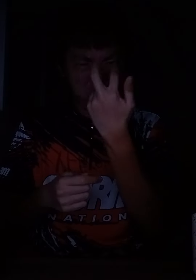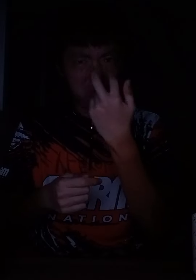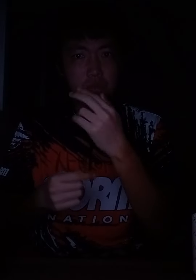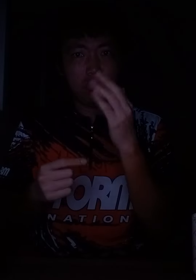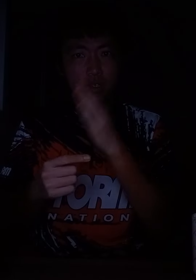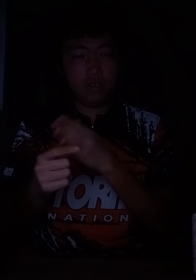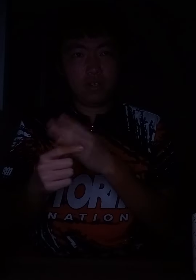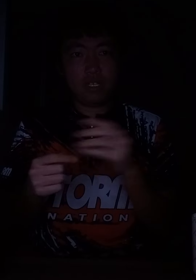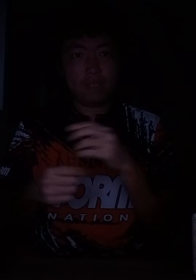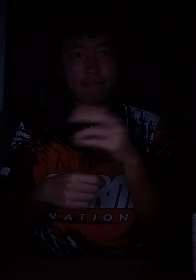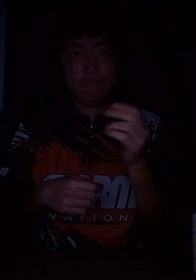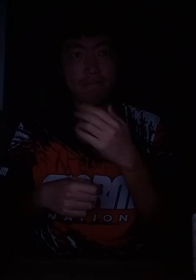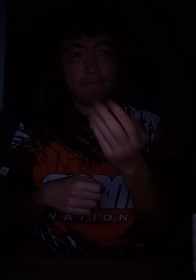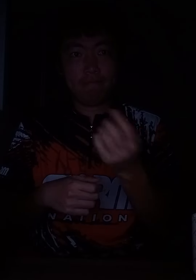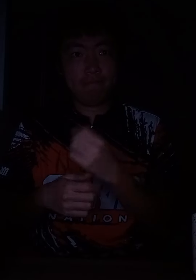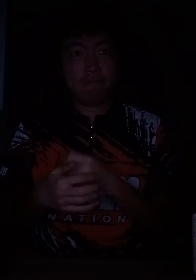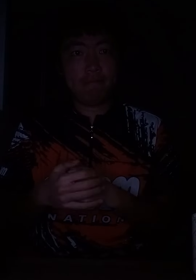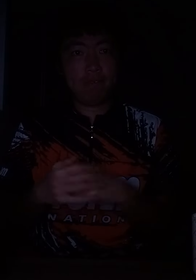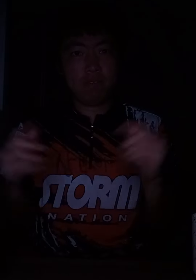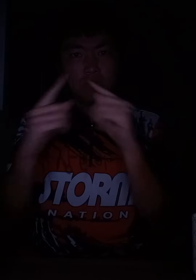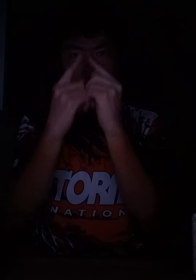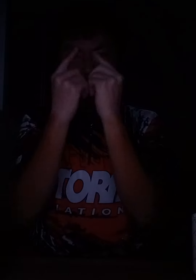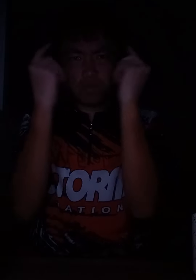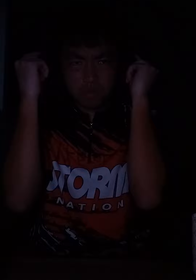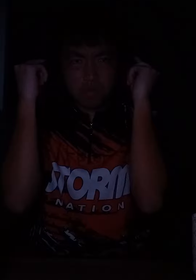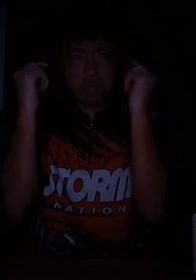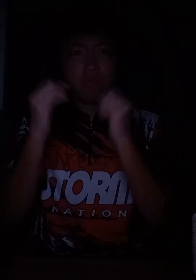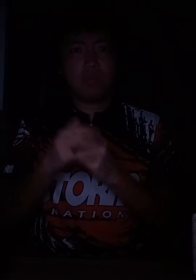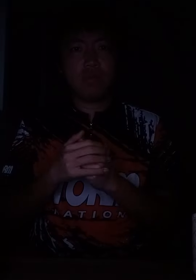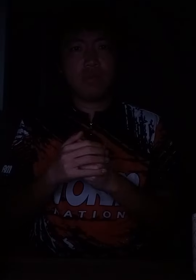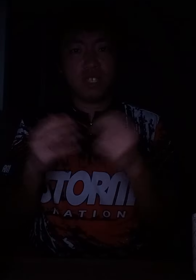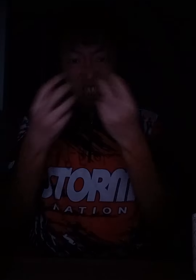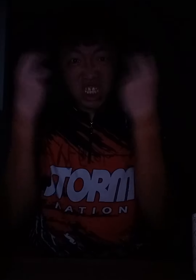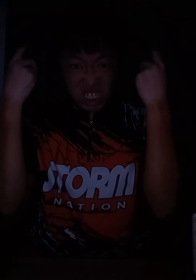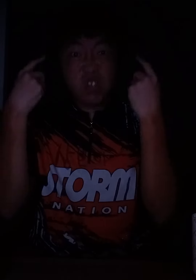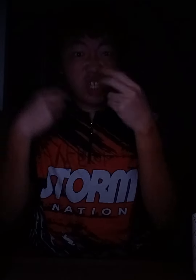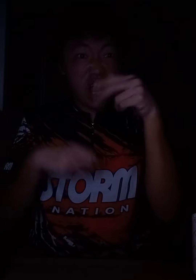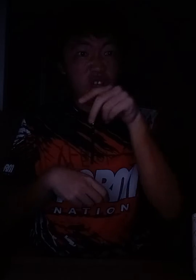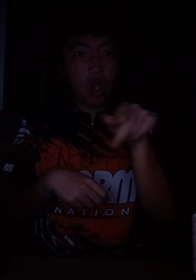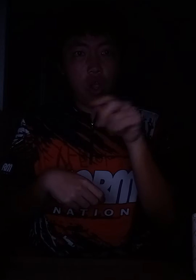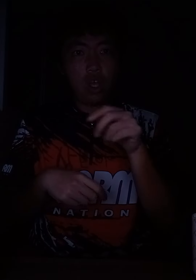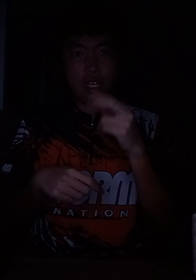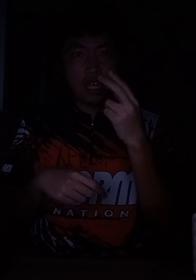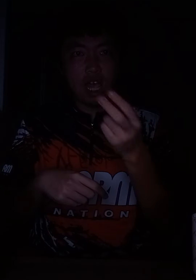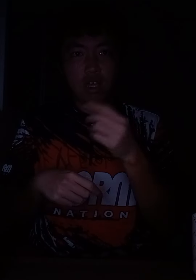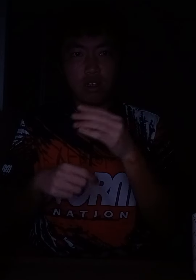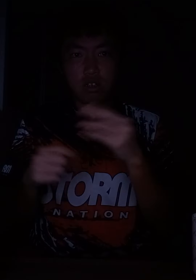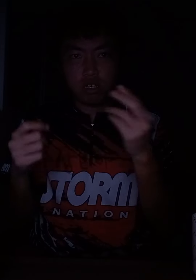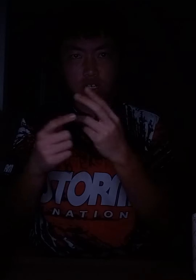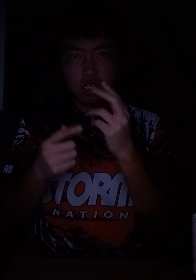사람을 말라고 하면서 나 항상 끼고 다녀. 야,